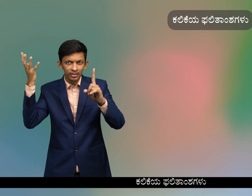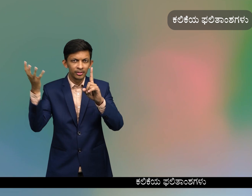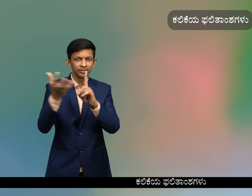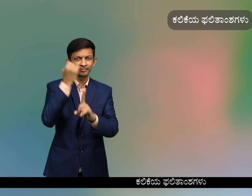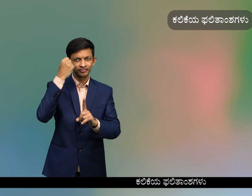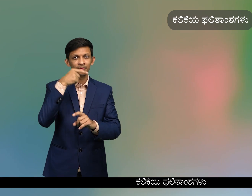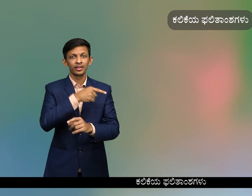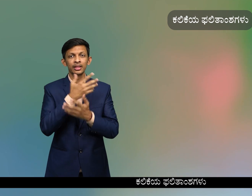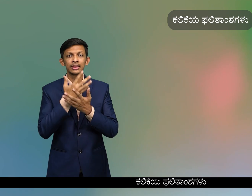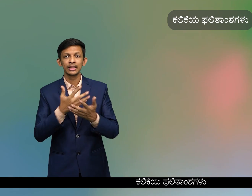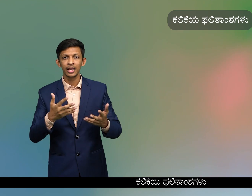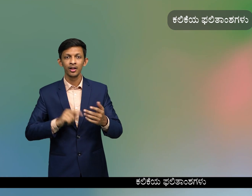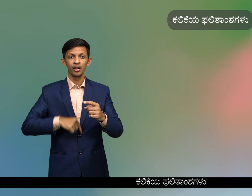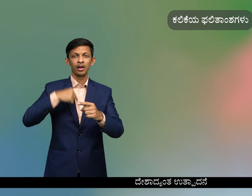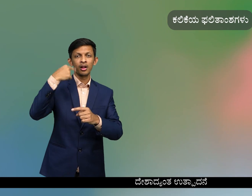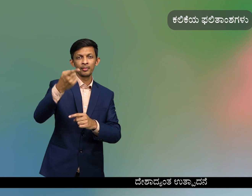ಕಲಿಕೆಯ ಫಲಿತಾಂಶಗಳು: